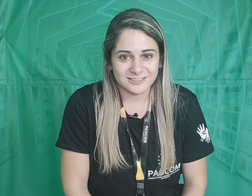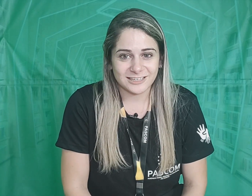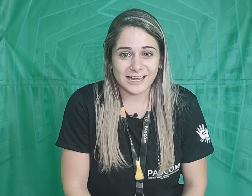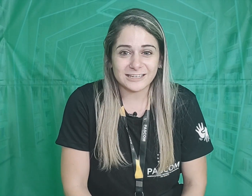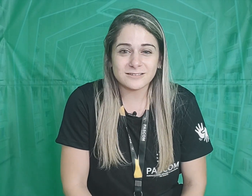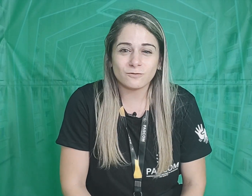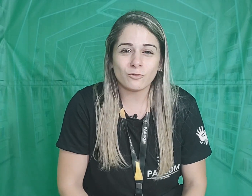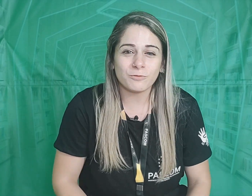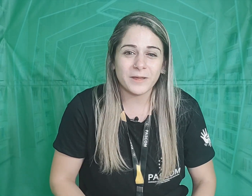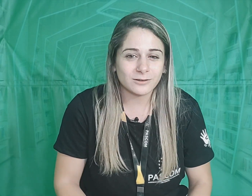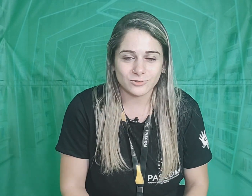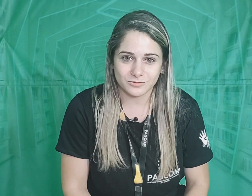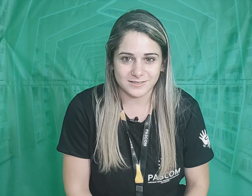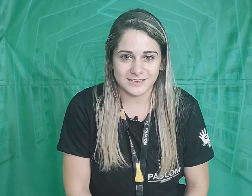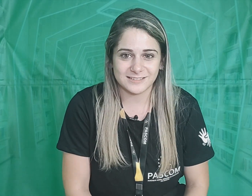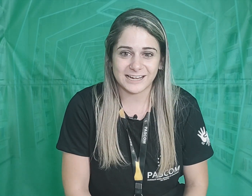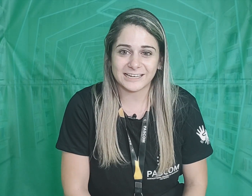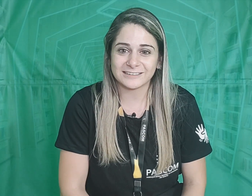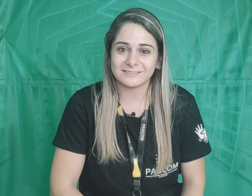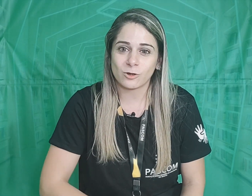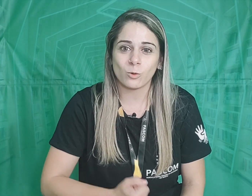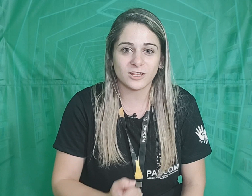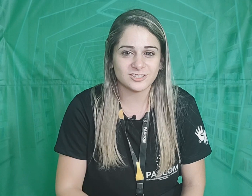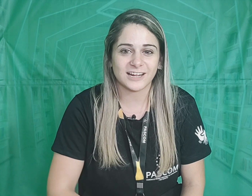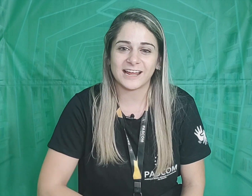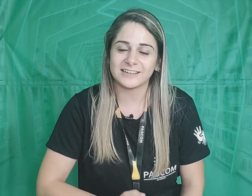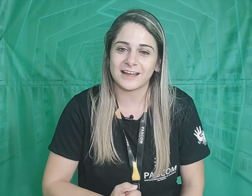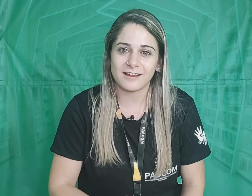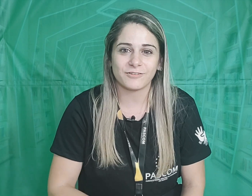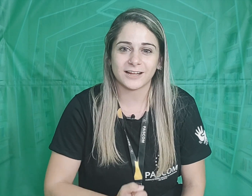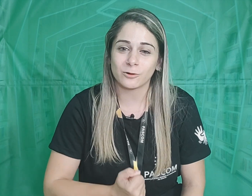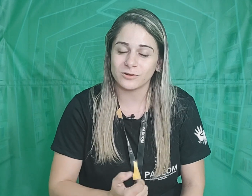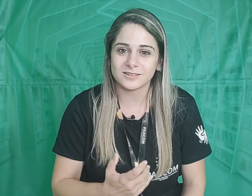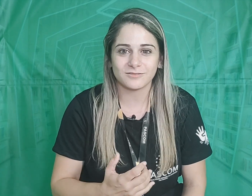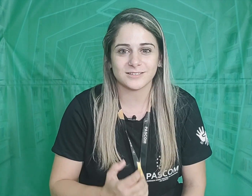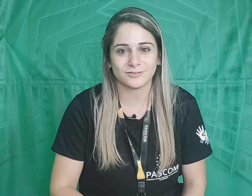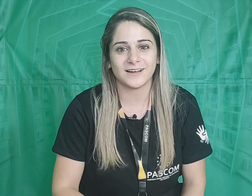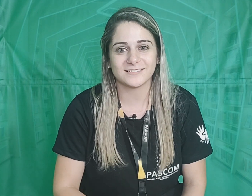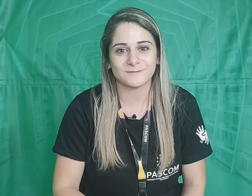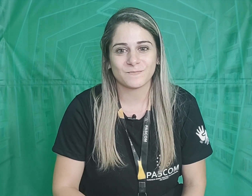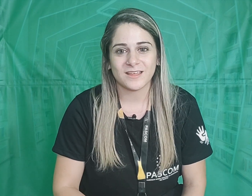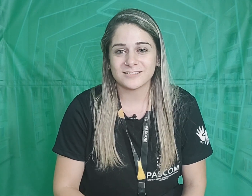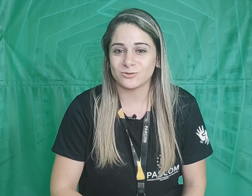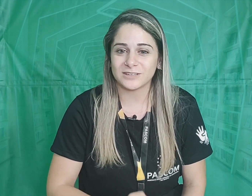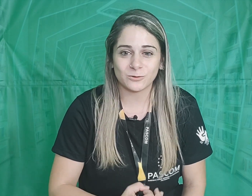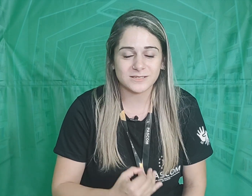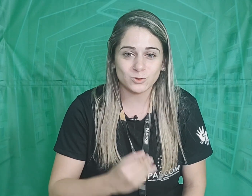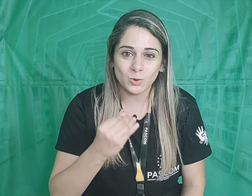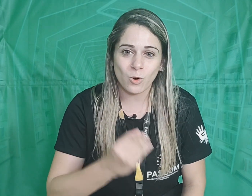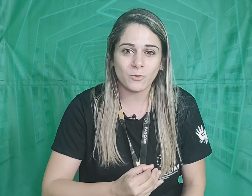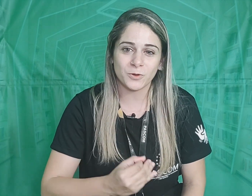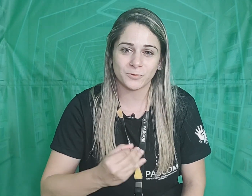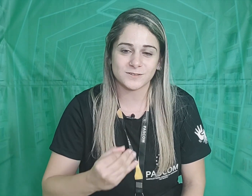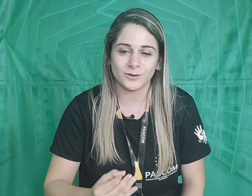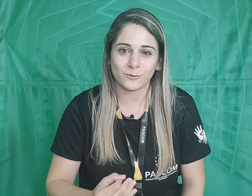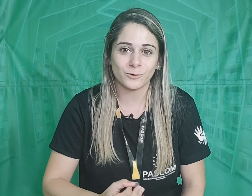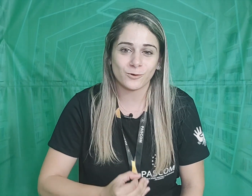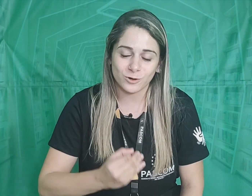gigante. A cada desenvolvimento de vocês, a cada conquista, a cada tarefa, a cada coisa que vocês fazem, vocês não têm noção de como me emociona. Quando eu vou